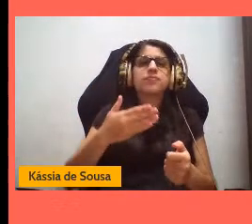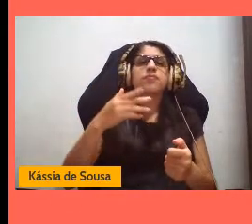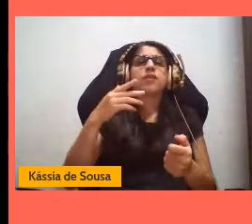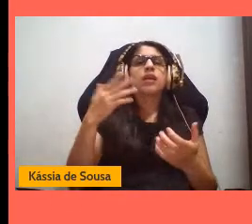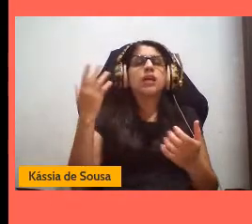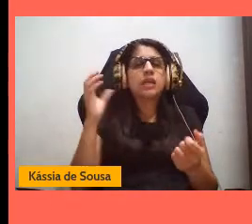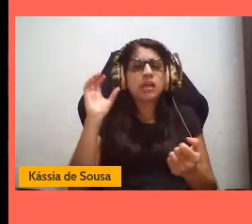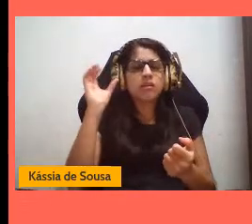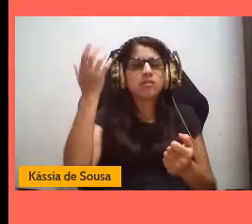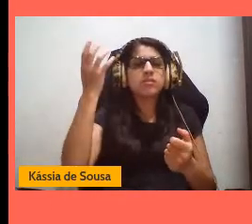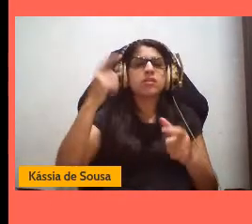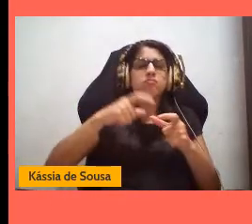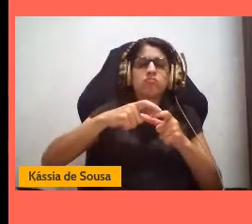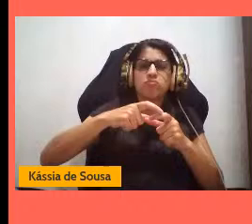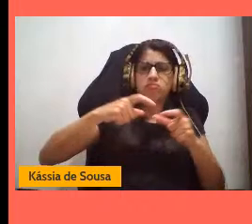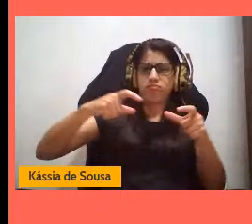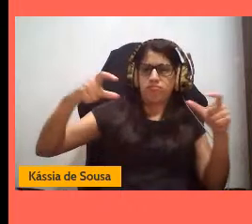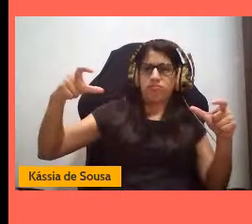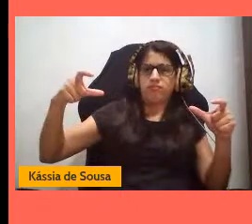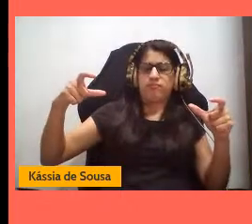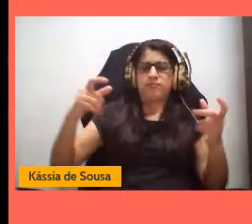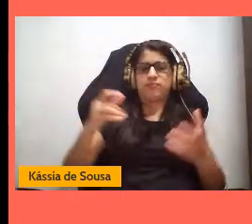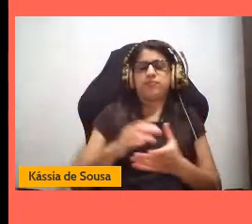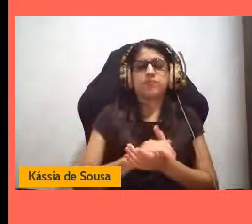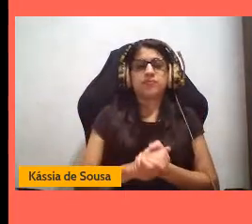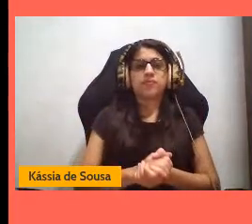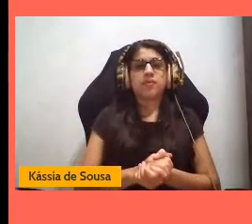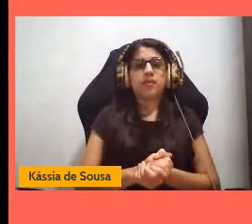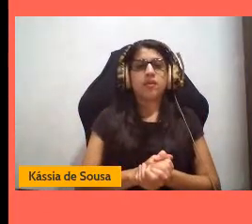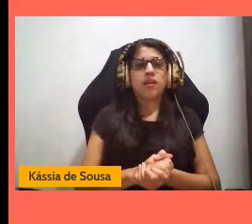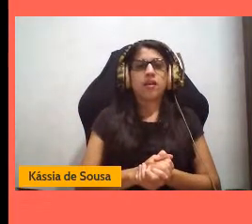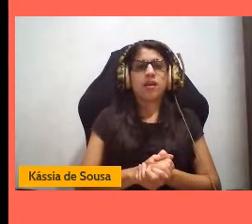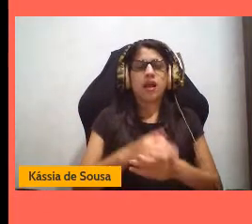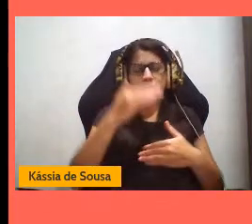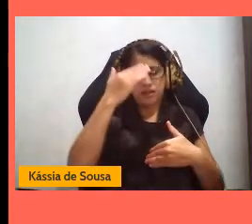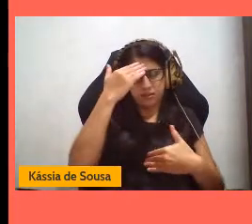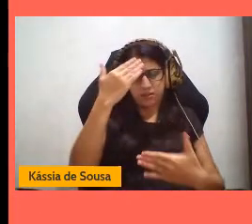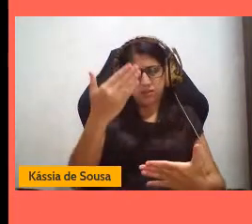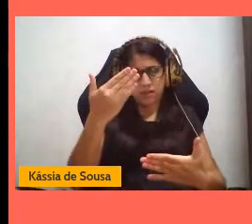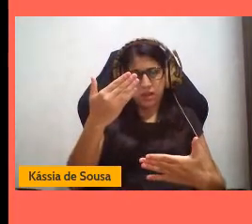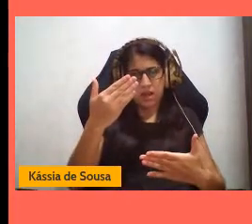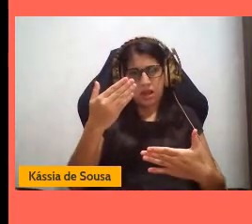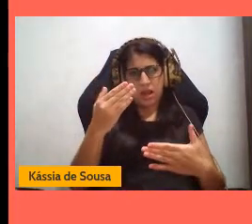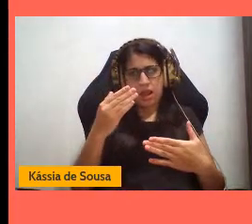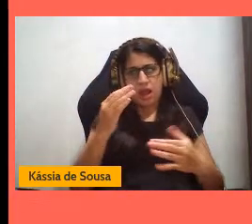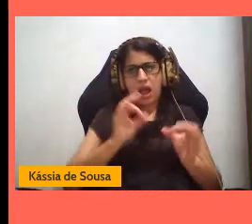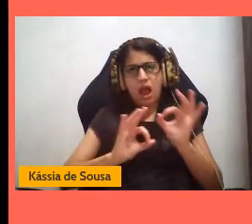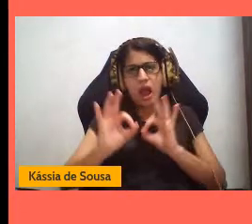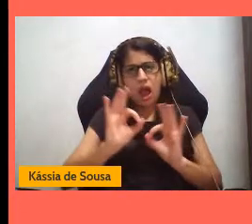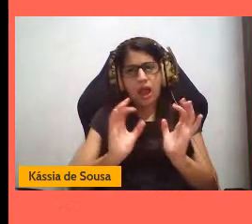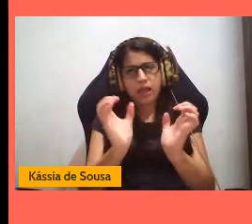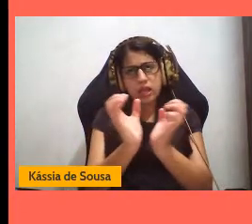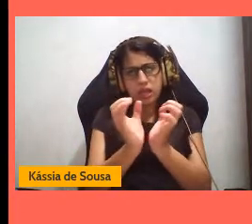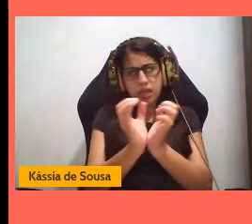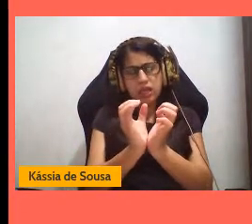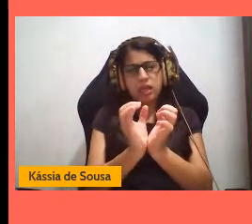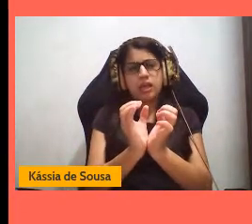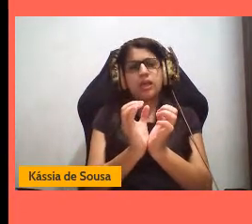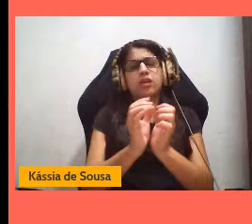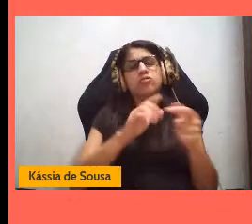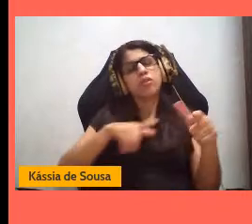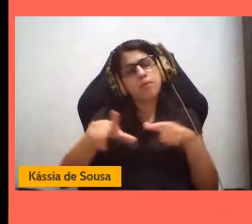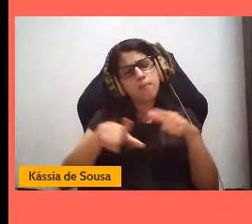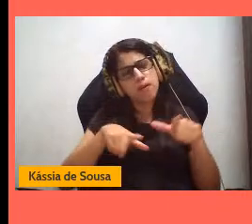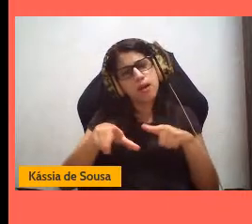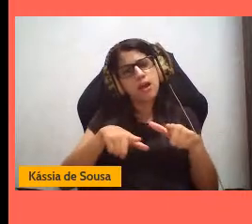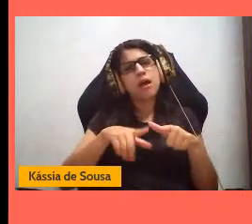amplo possível, essa participação, o mais amplo possível. E agradecer, né, a equipe mais de perto com quem eu trabalhei, a professora Dani,